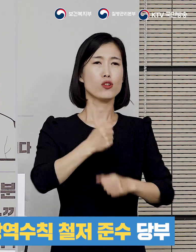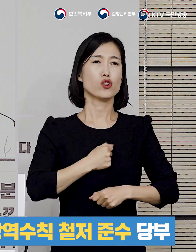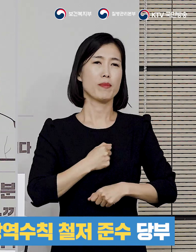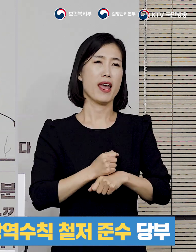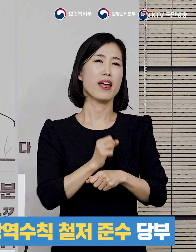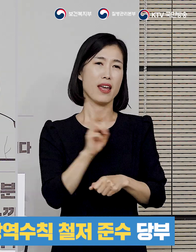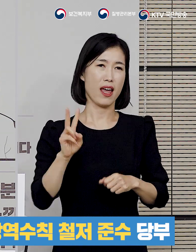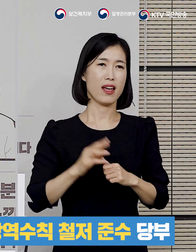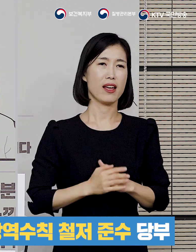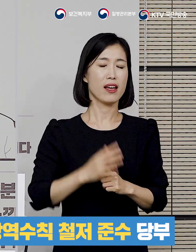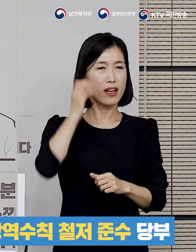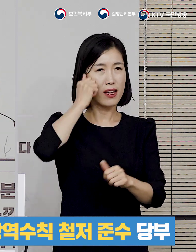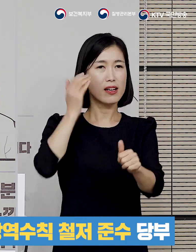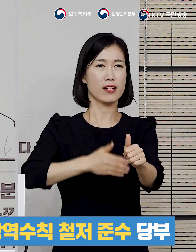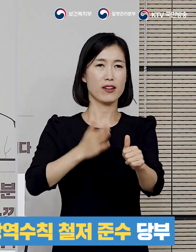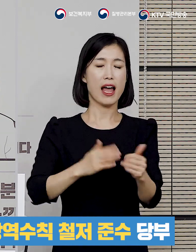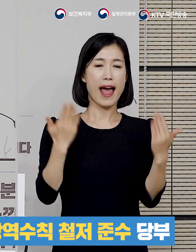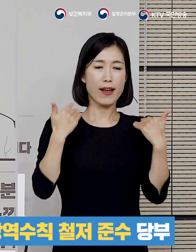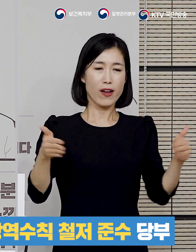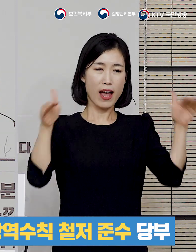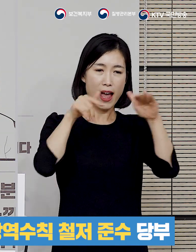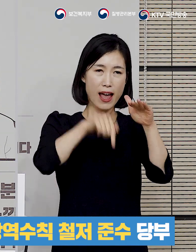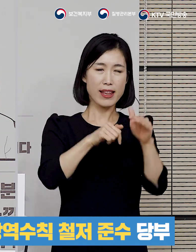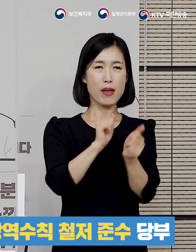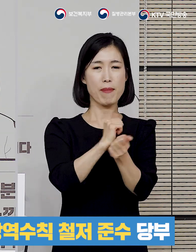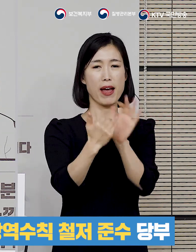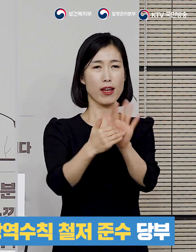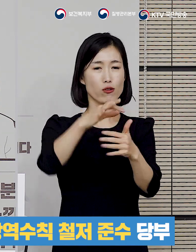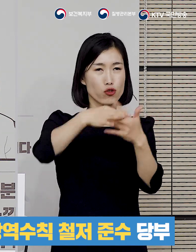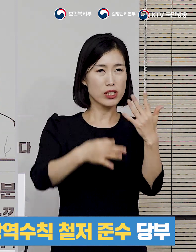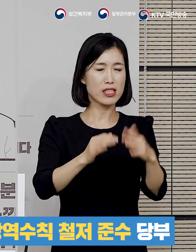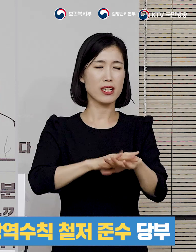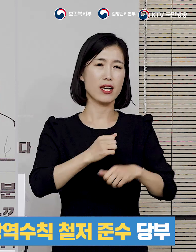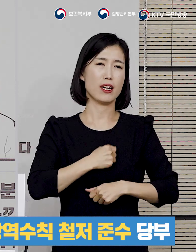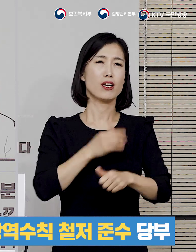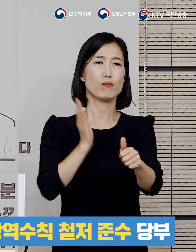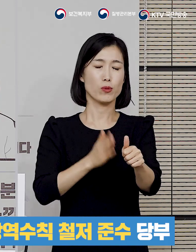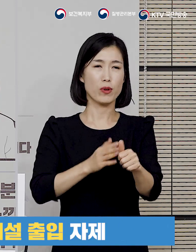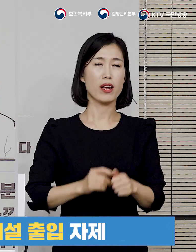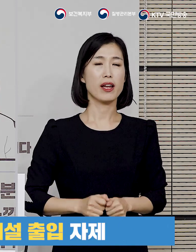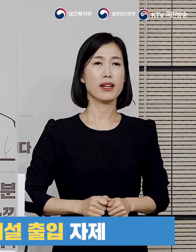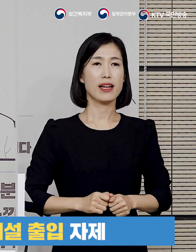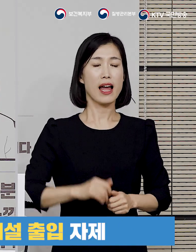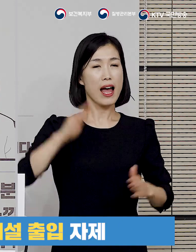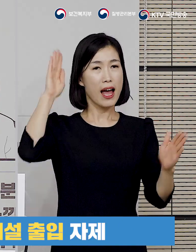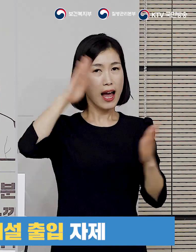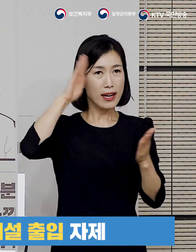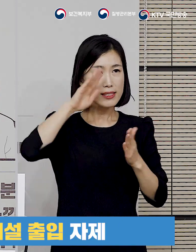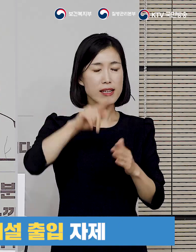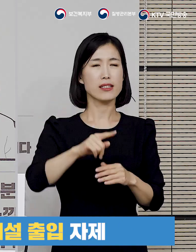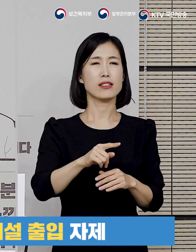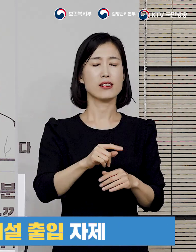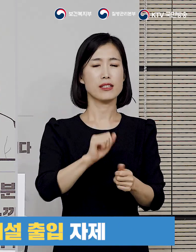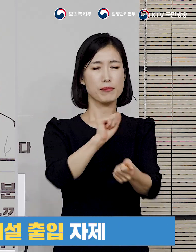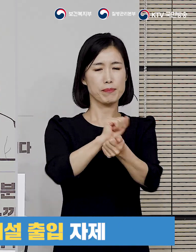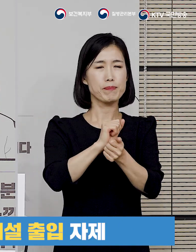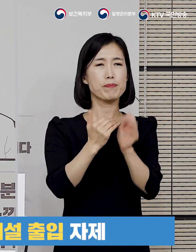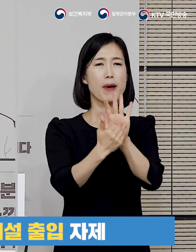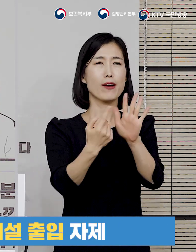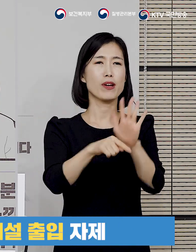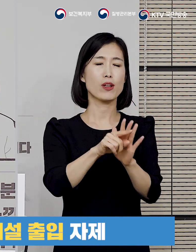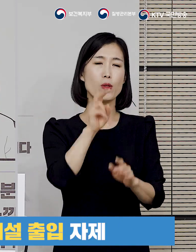방법임을 명심하며 교내 방역 수칙을 철저히 지켜주시기 바랍니다. 학생들은 감염 예방을